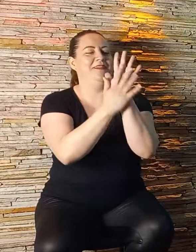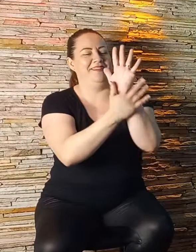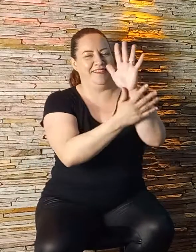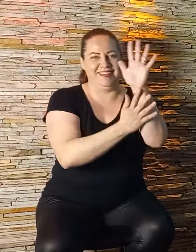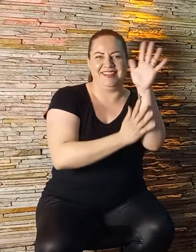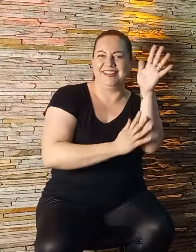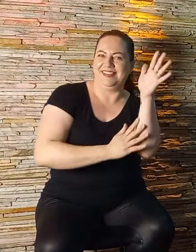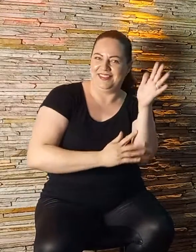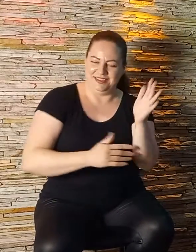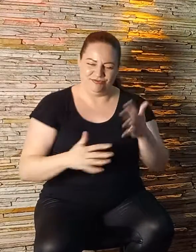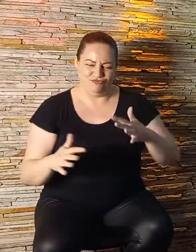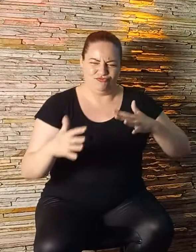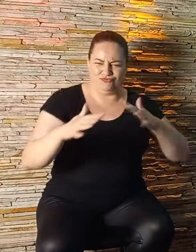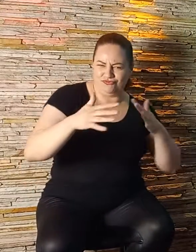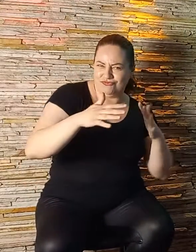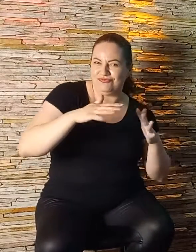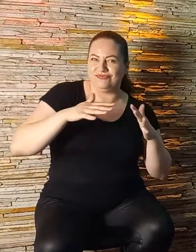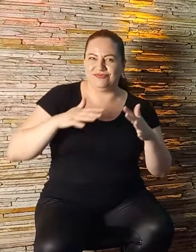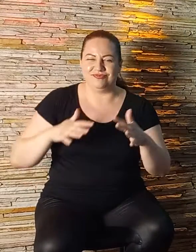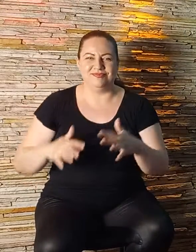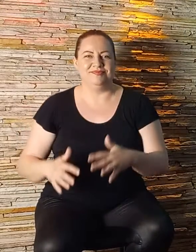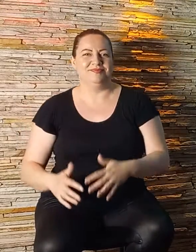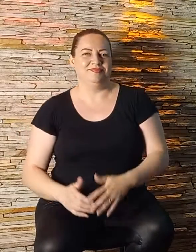tomar um na minha quero ver quero ver